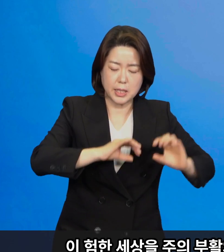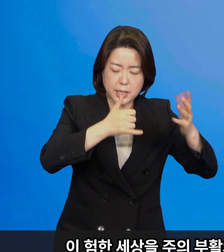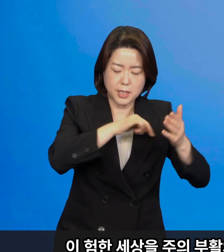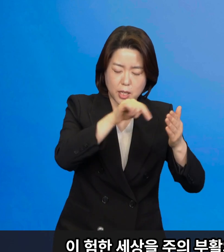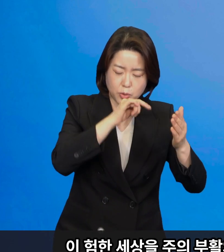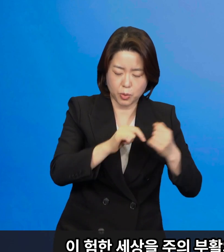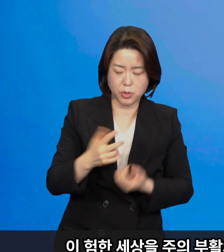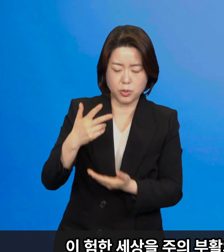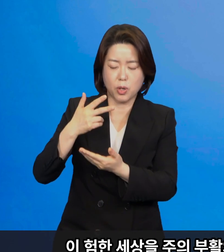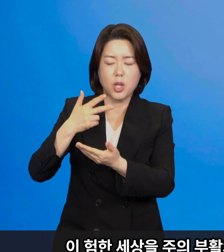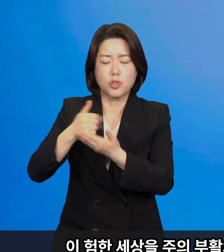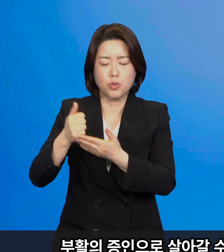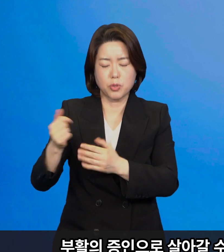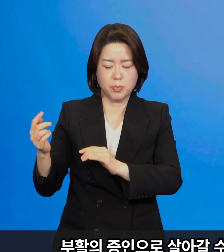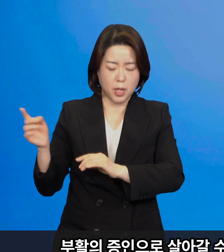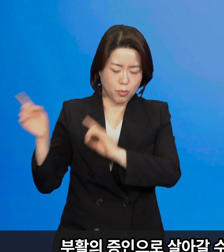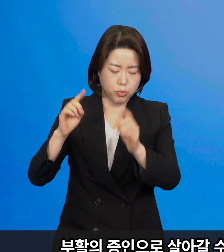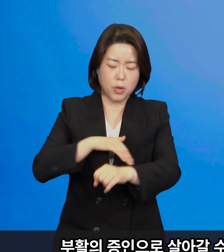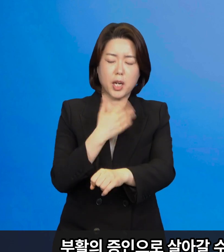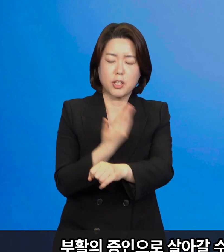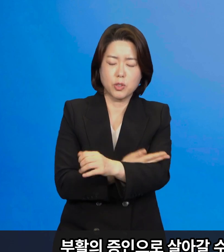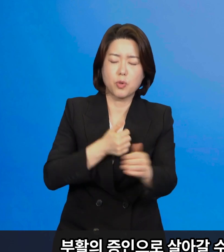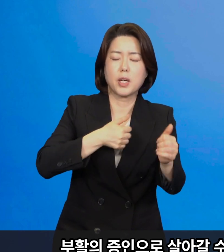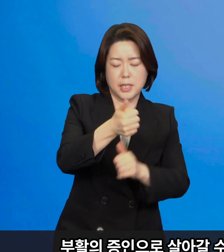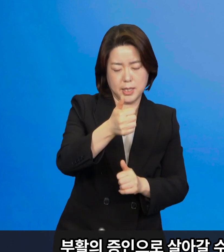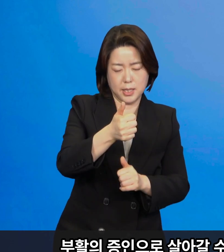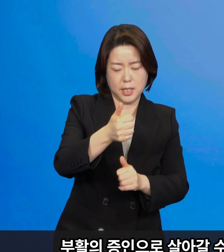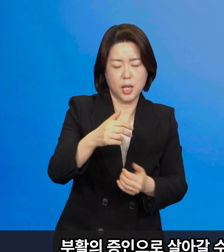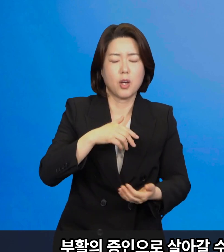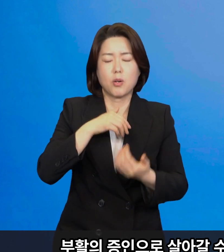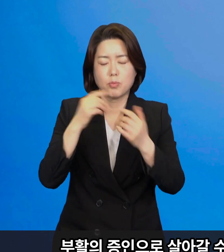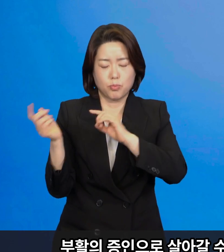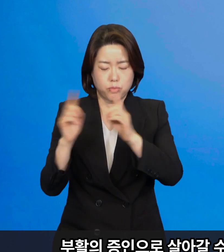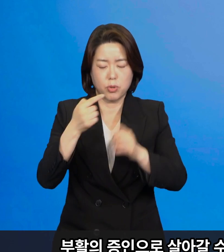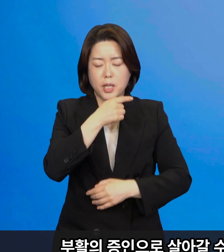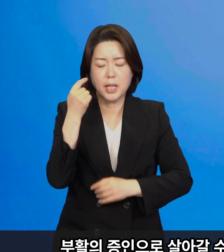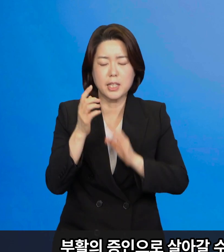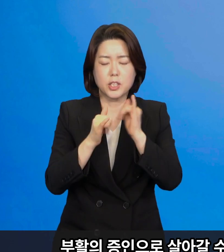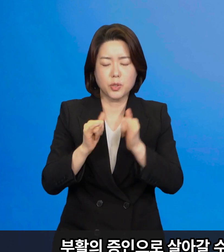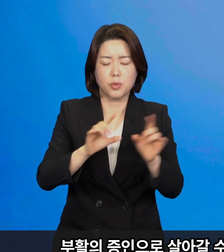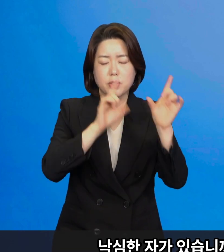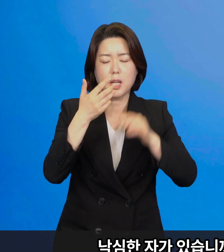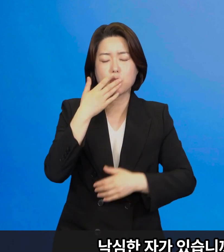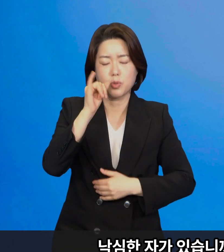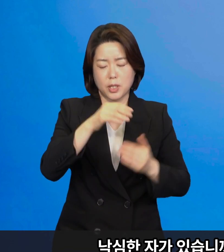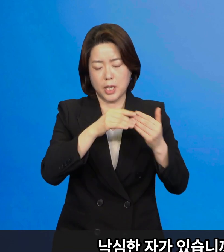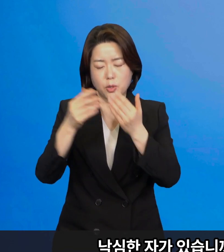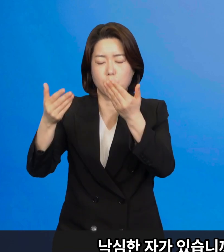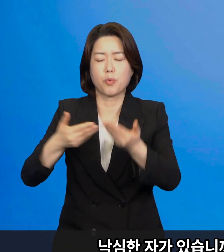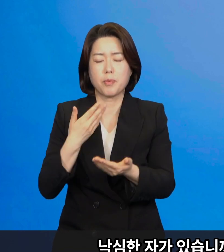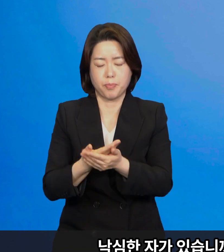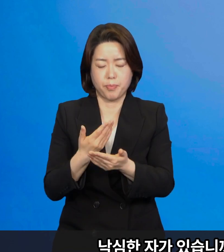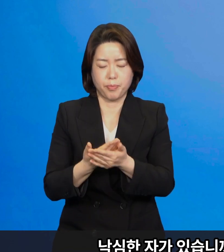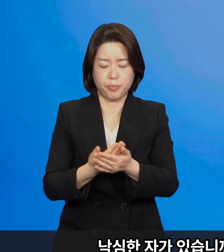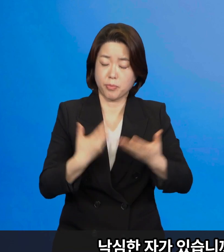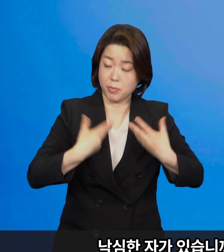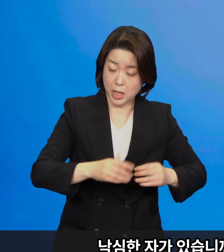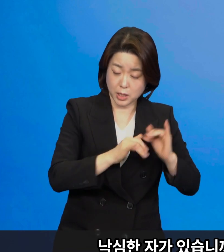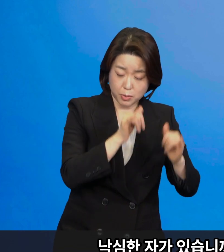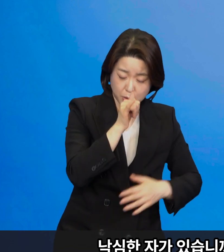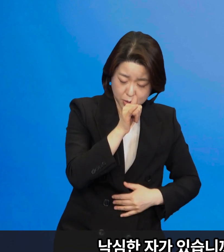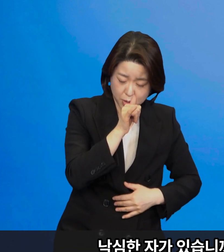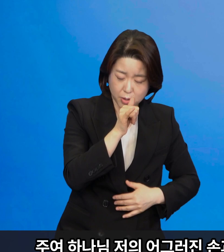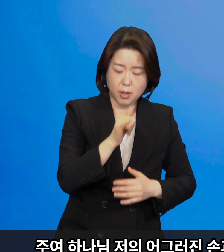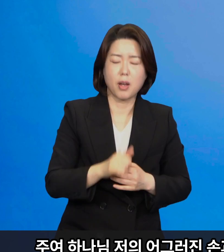능력으로 이기며 살아가는 부활의 증인으로 살아갈 수 있도록 인도하여 주시옵소서. 낙심한 자가 있습니까? 절망한